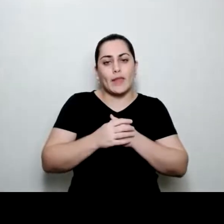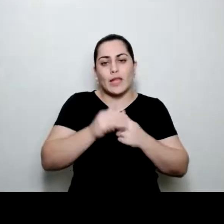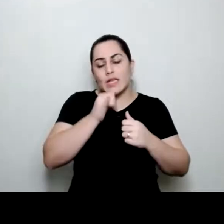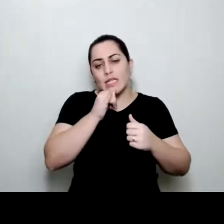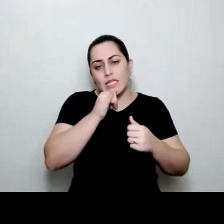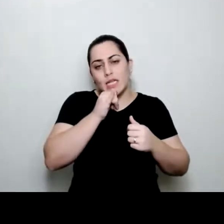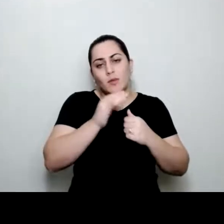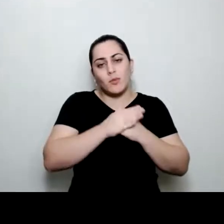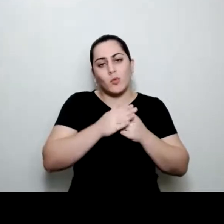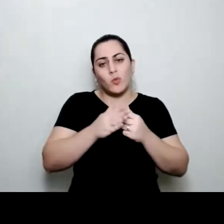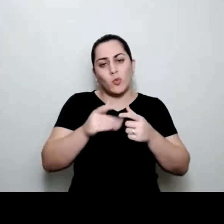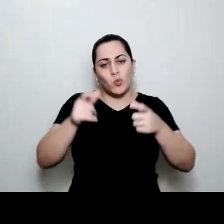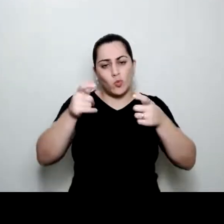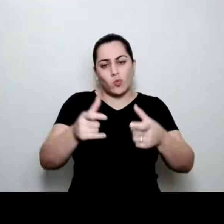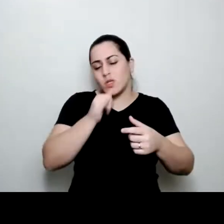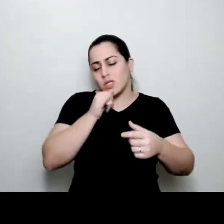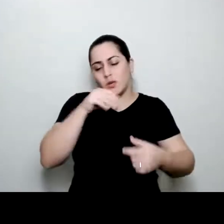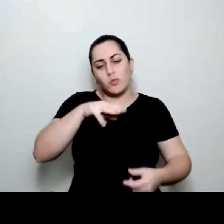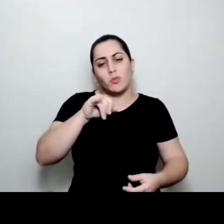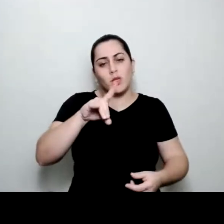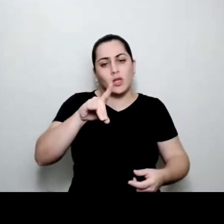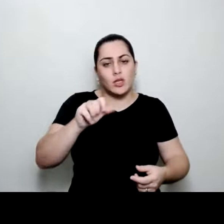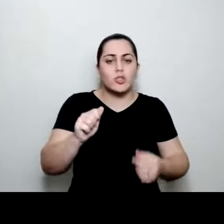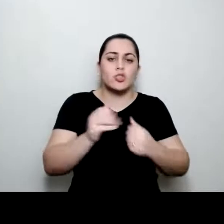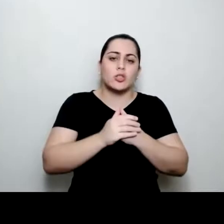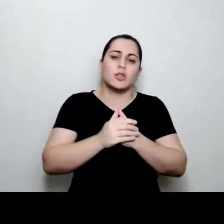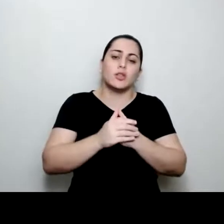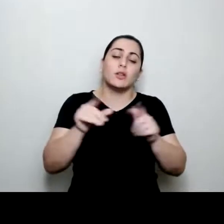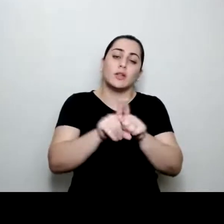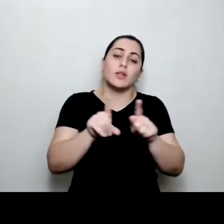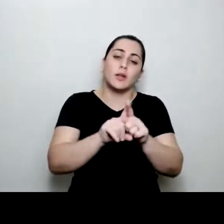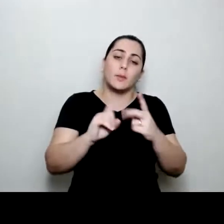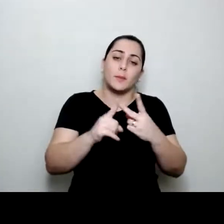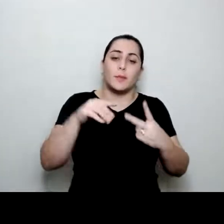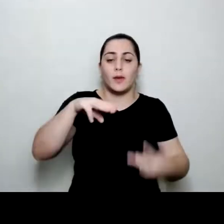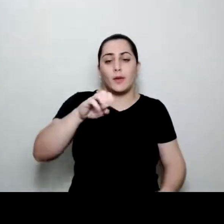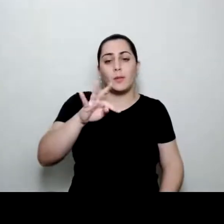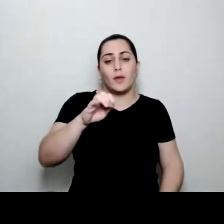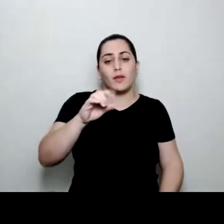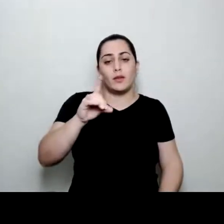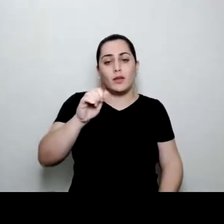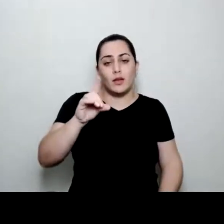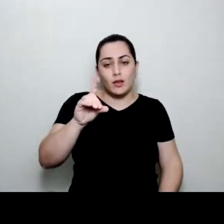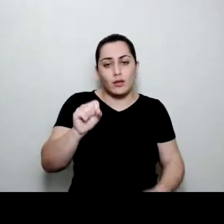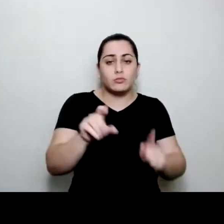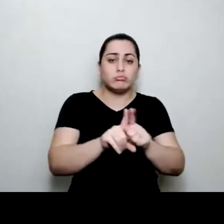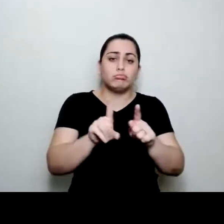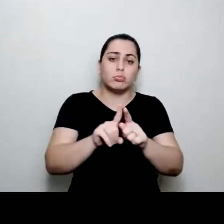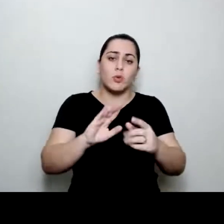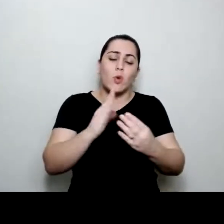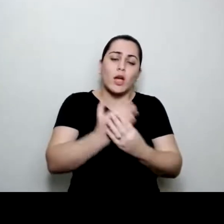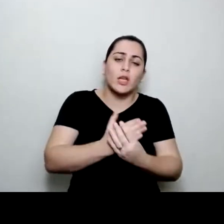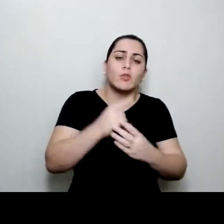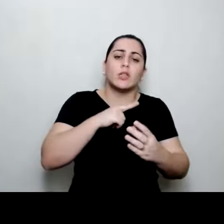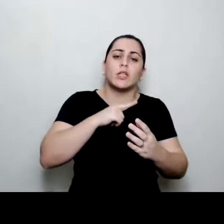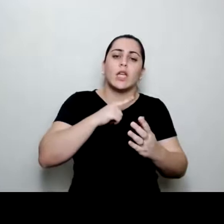que foi o registro desse evento de fala, os metadados dessa mídia, e um outro arquivo contendo a transcrição,